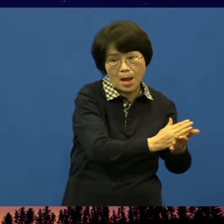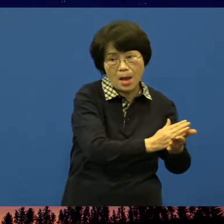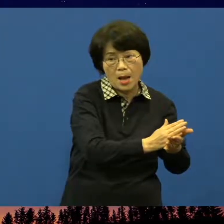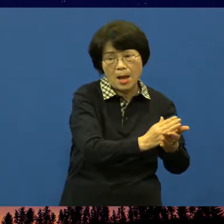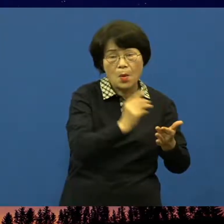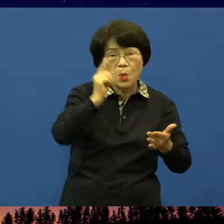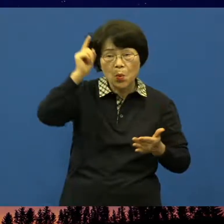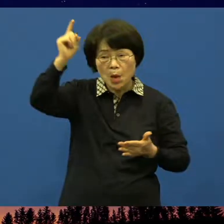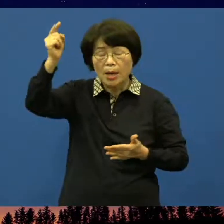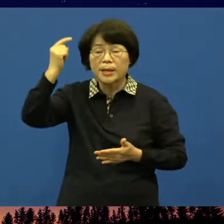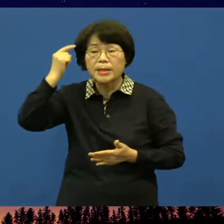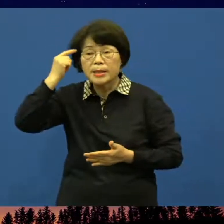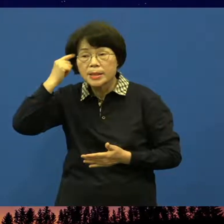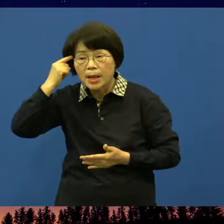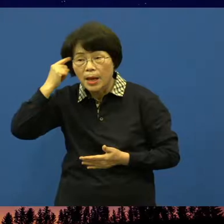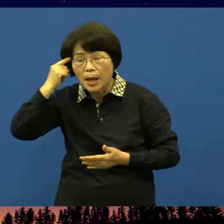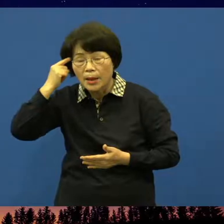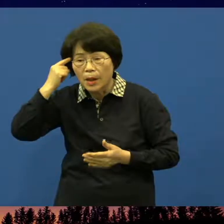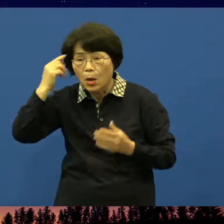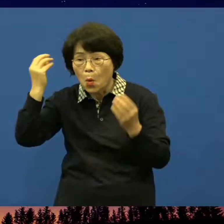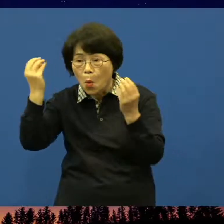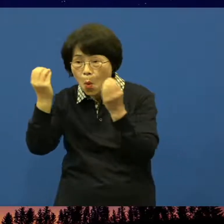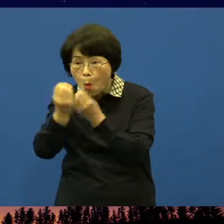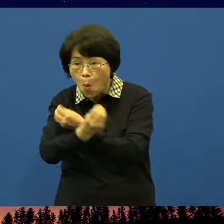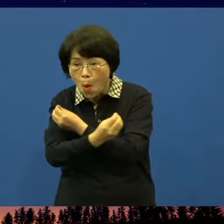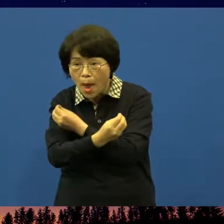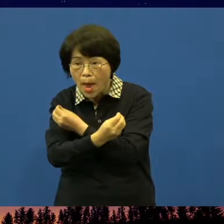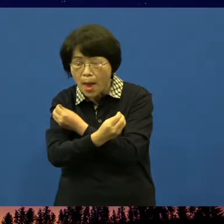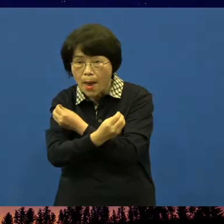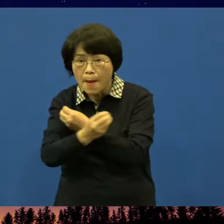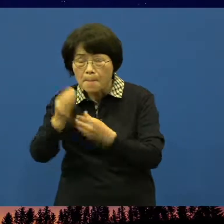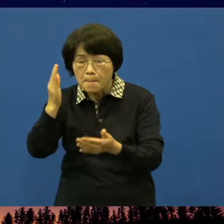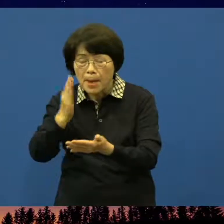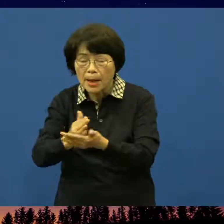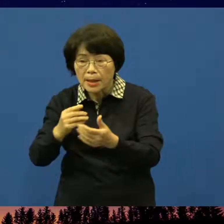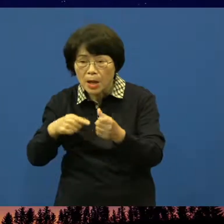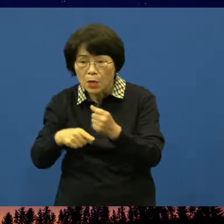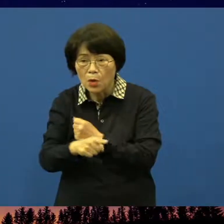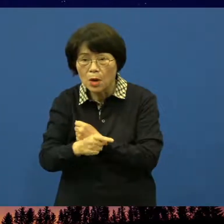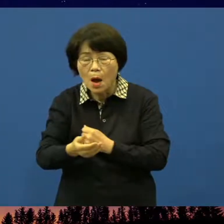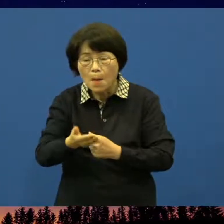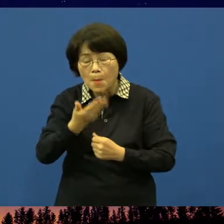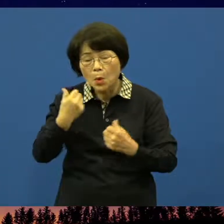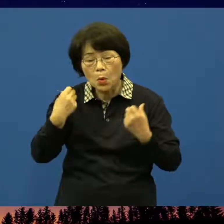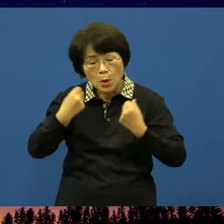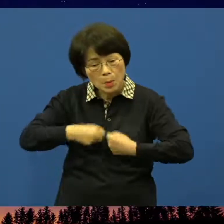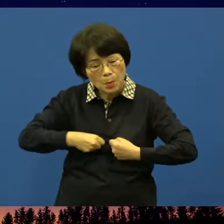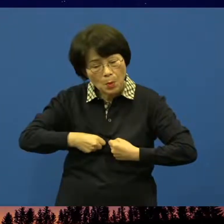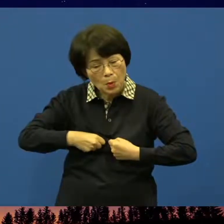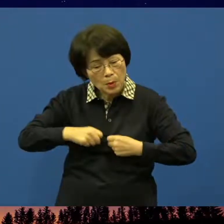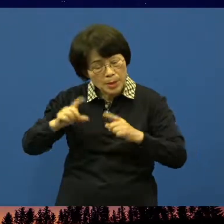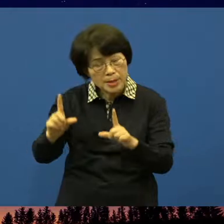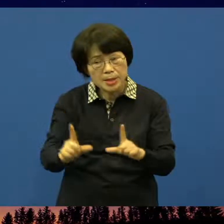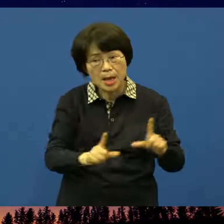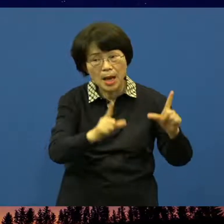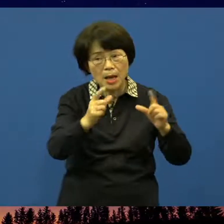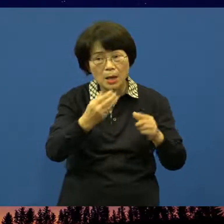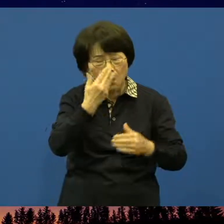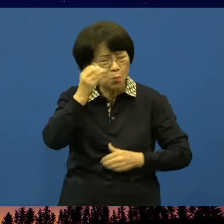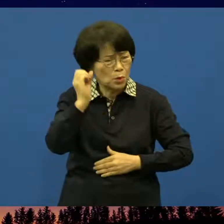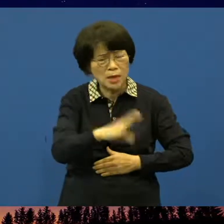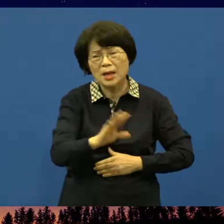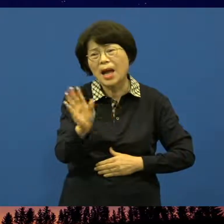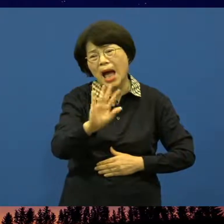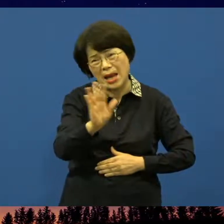생각한다고 우리가 오해해서는 안 되는 것 중에 하나가 먹고 있고 생활하는 현실을 무시하는 삶은 아니라는 겁니다. 위의 것을 생각한다고